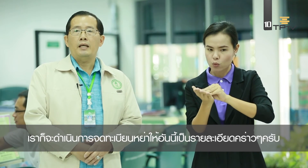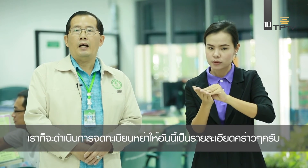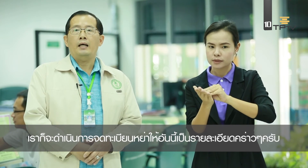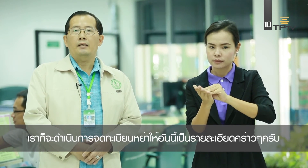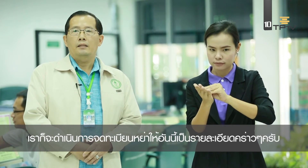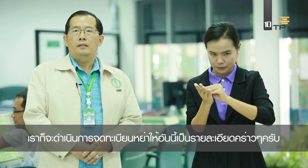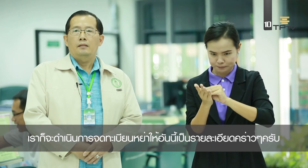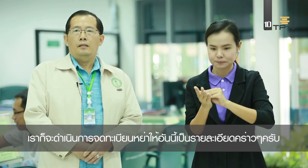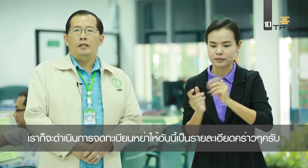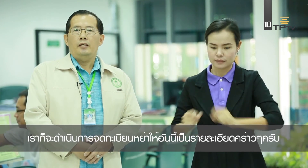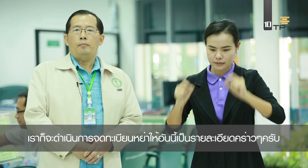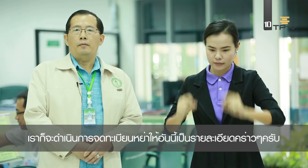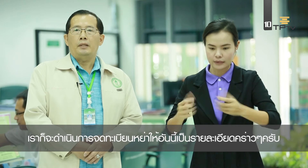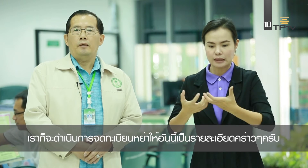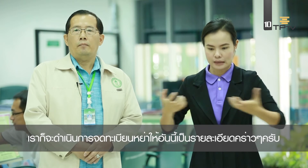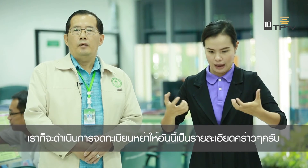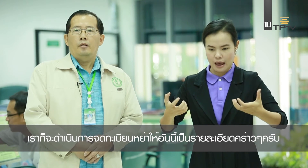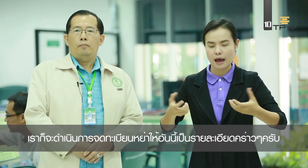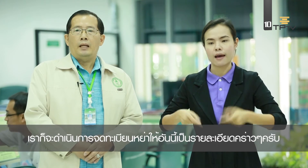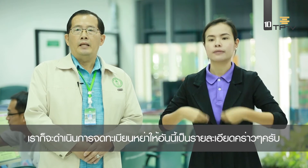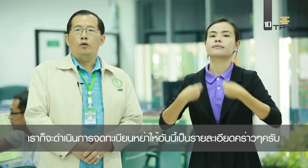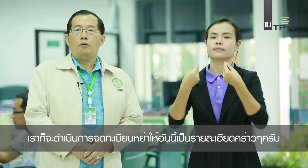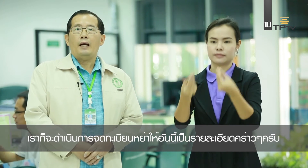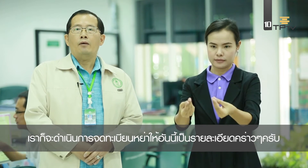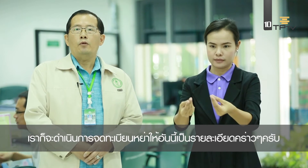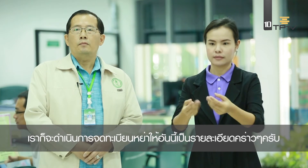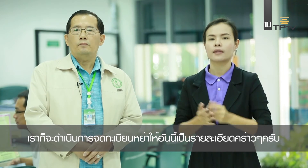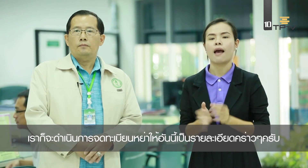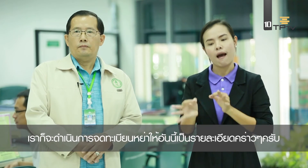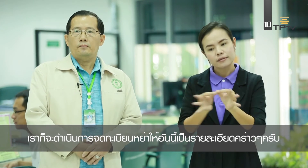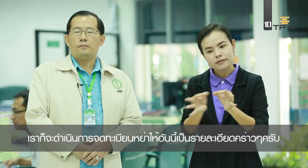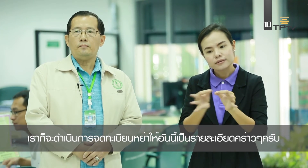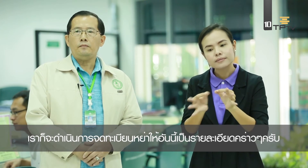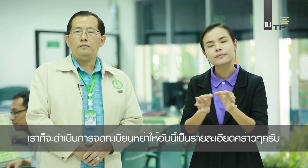จดทะเบียนหย่าให้อันนี้เป็นรายละเอียดโดยคร่าวๆครับผม